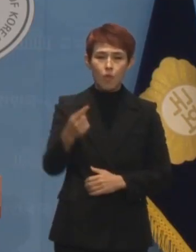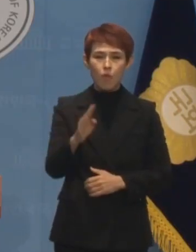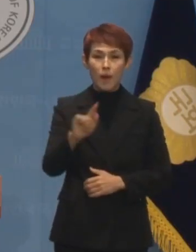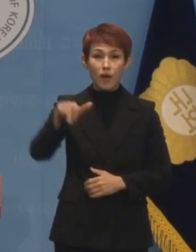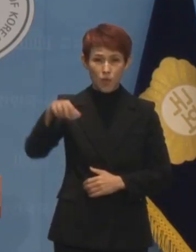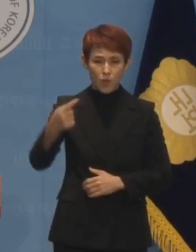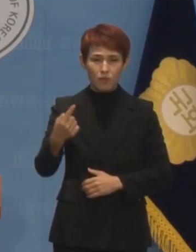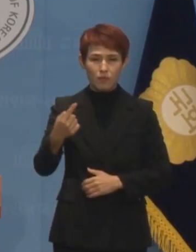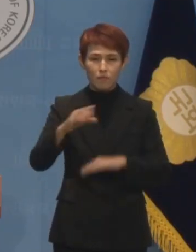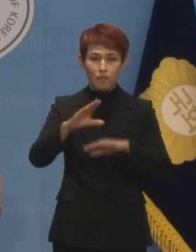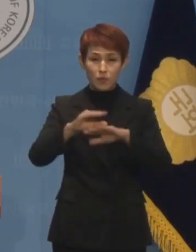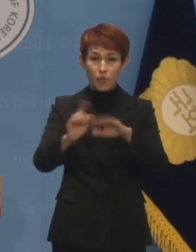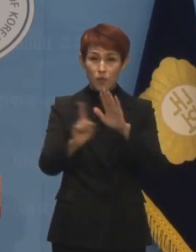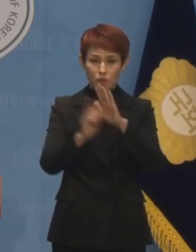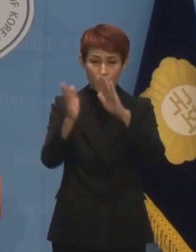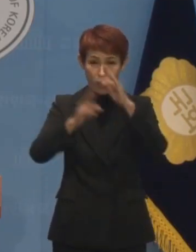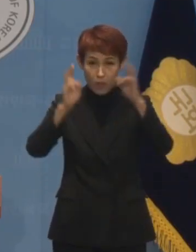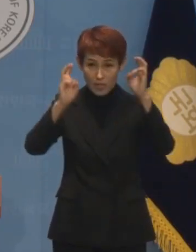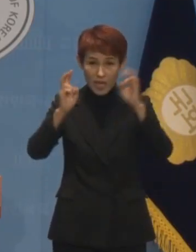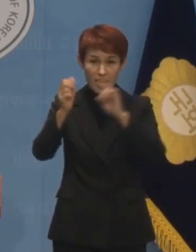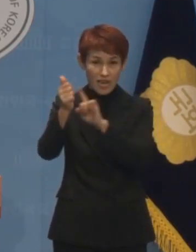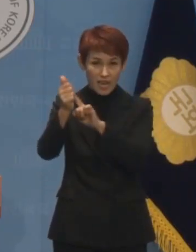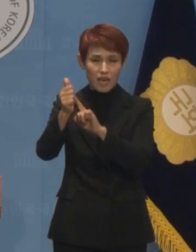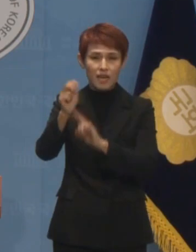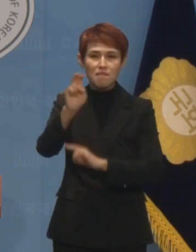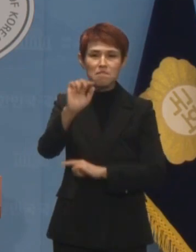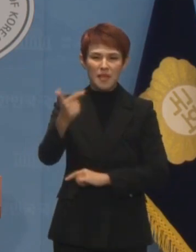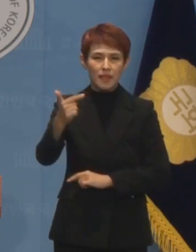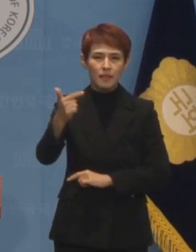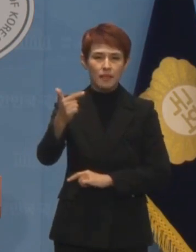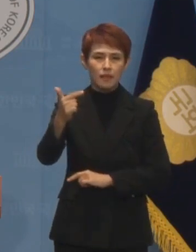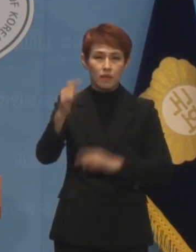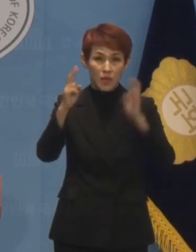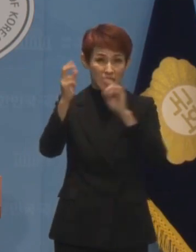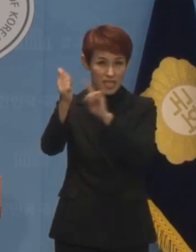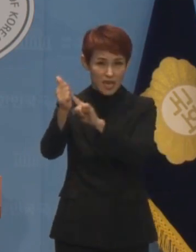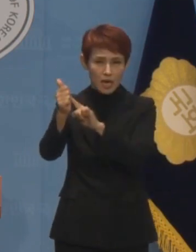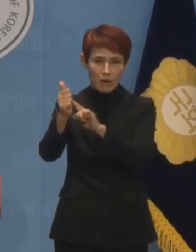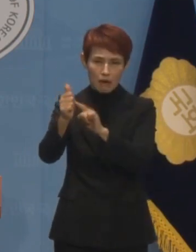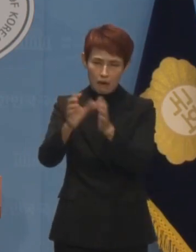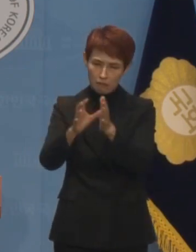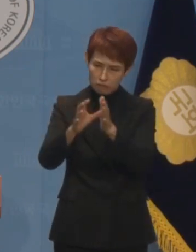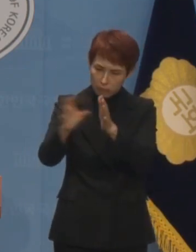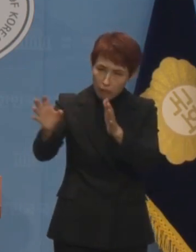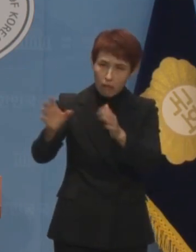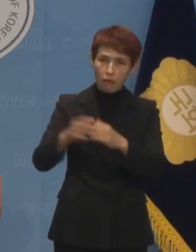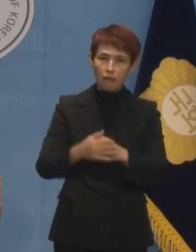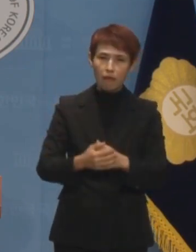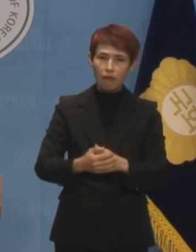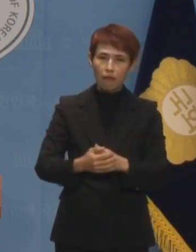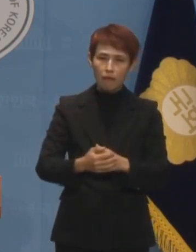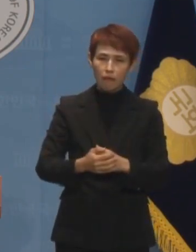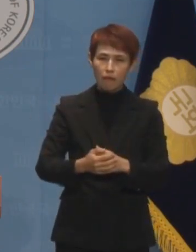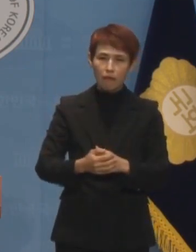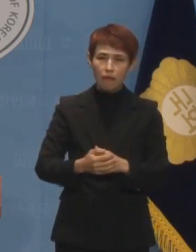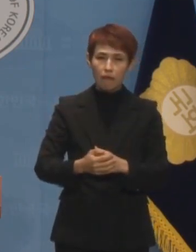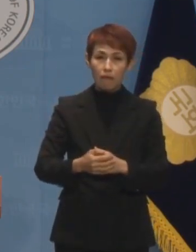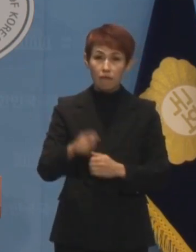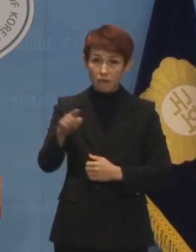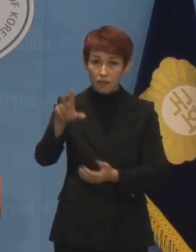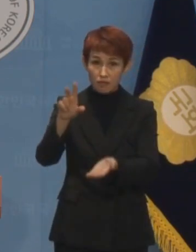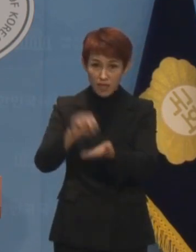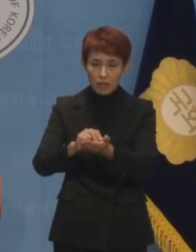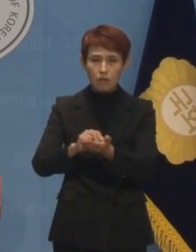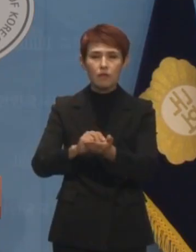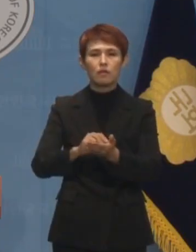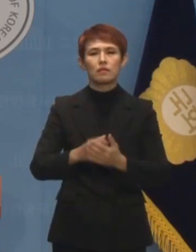코바코 민영삼 사장의 몰상식, 몰염치, 저급함에 비해 국감의 정수와